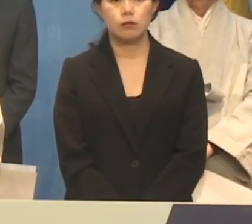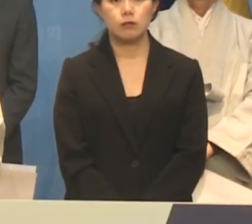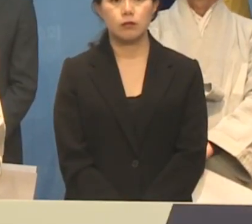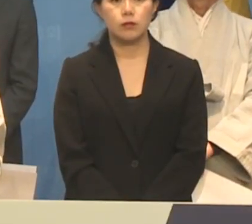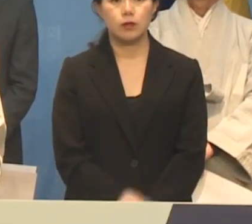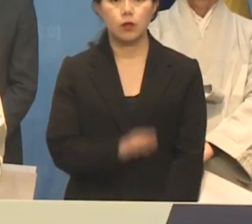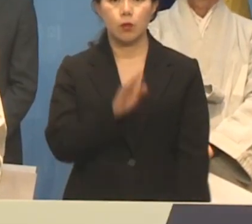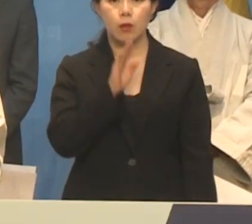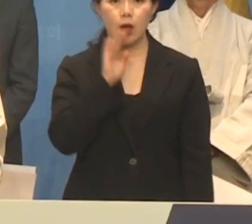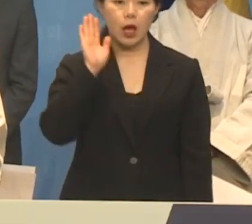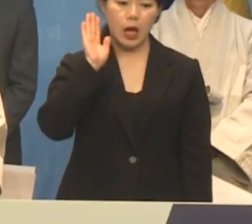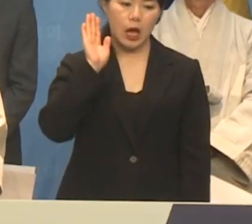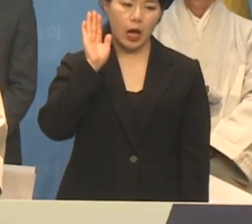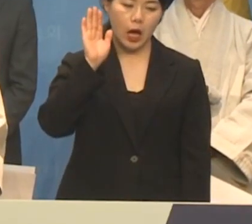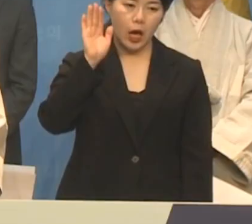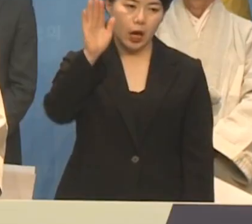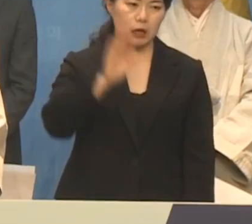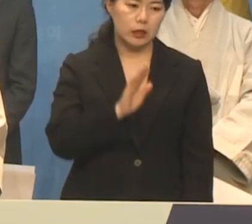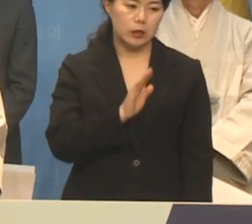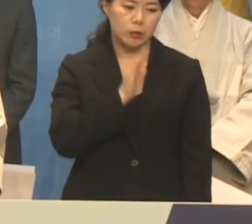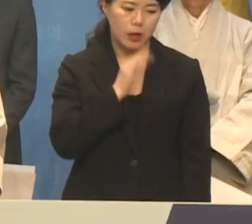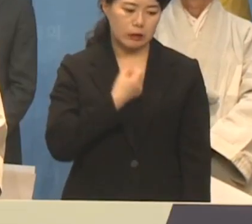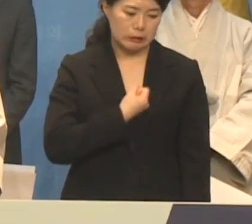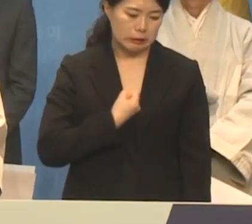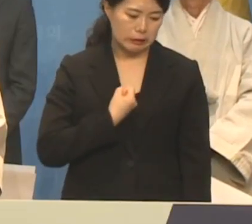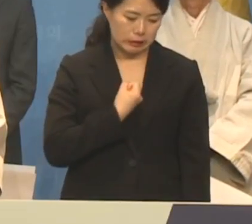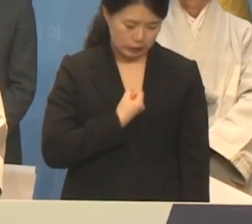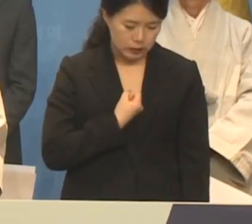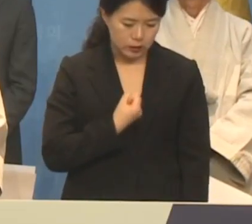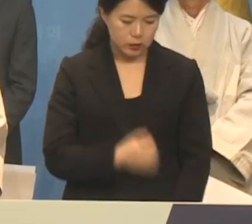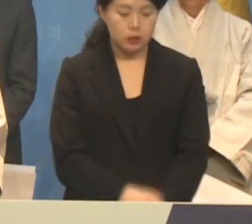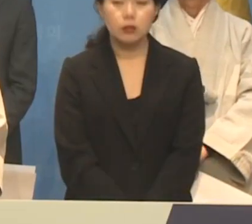갈수록 태산이라고 이 나라가